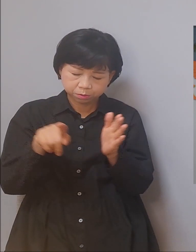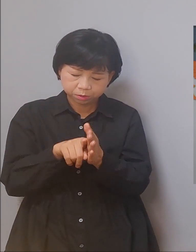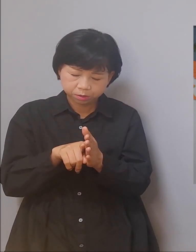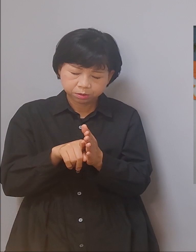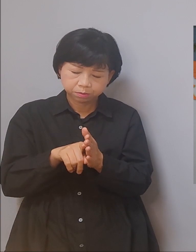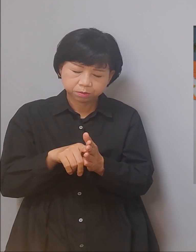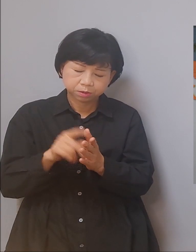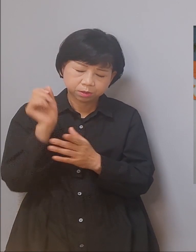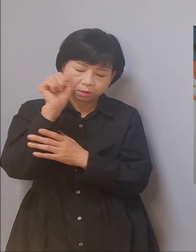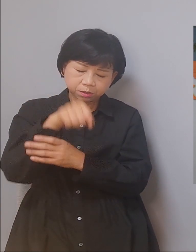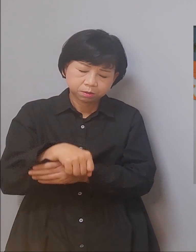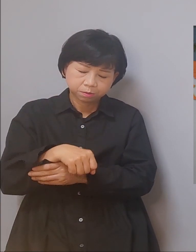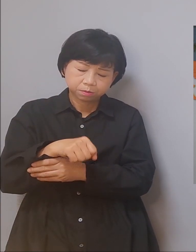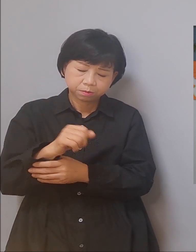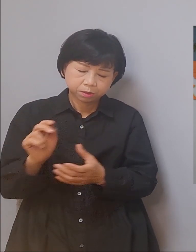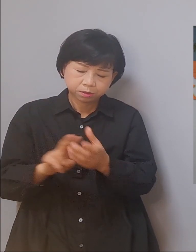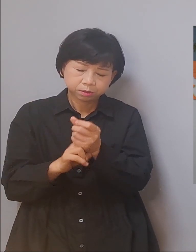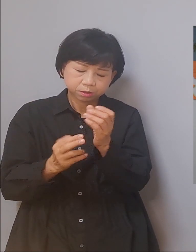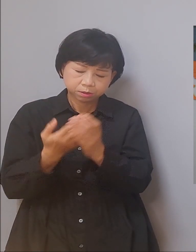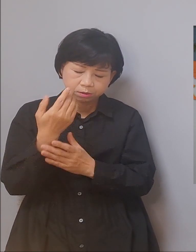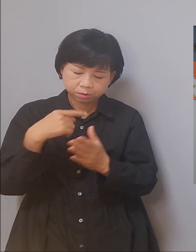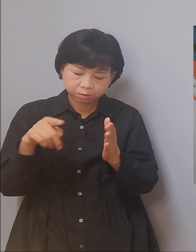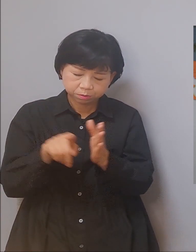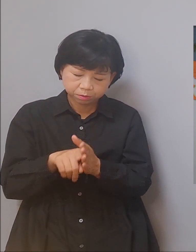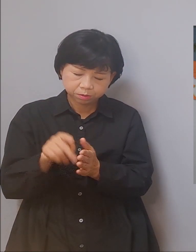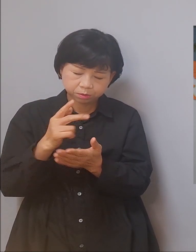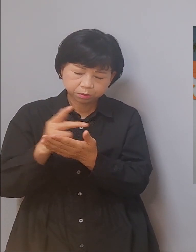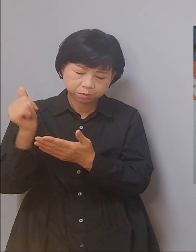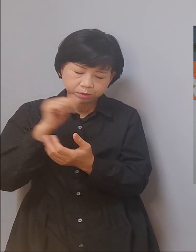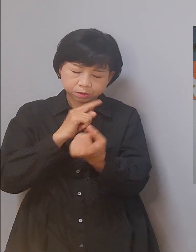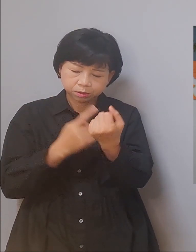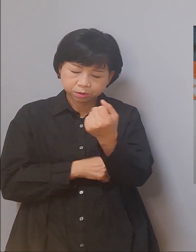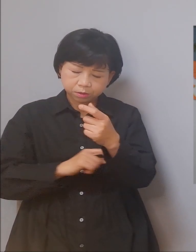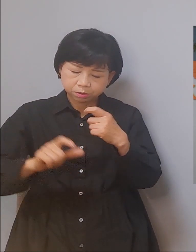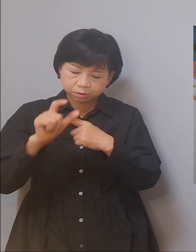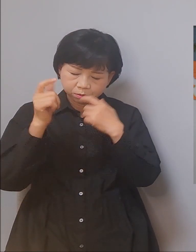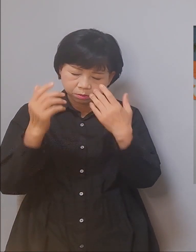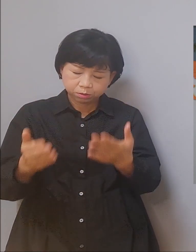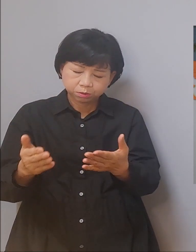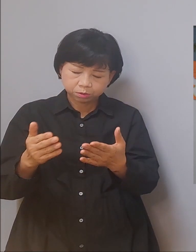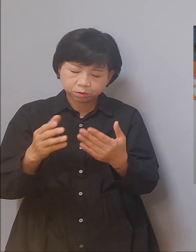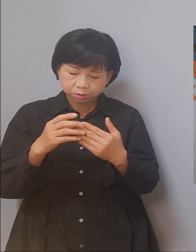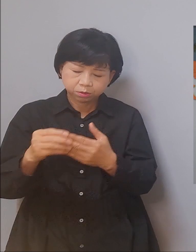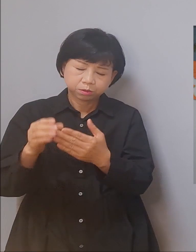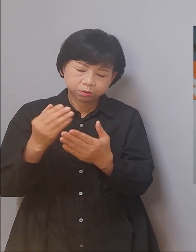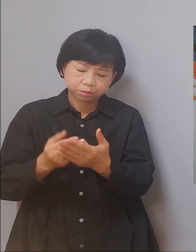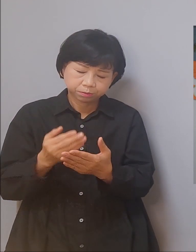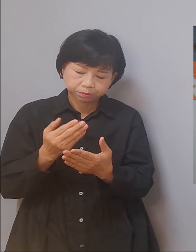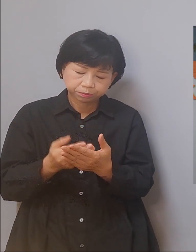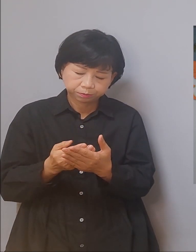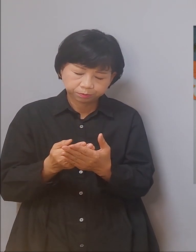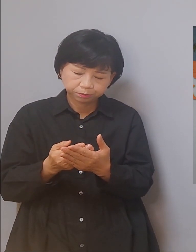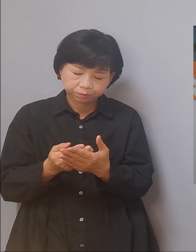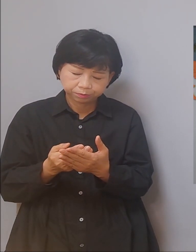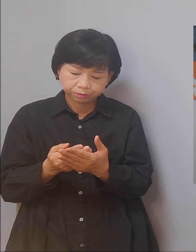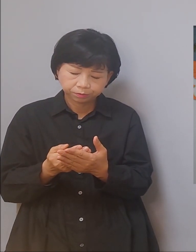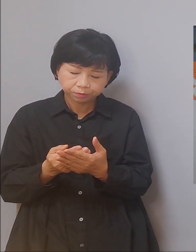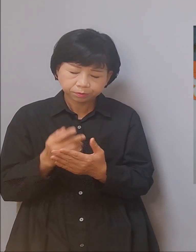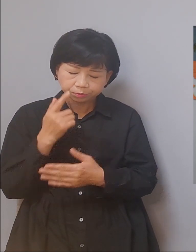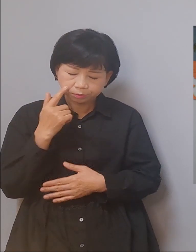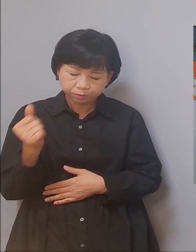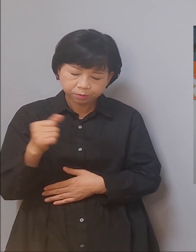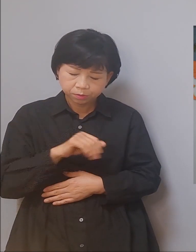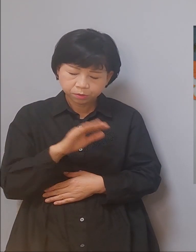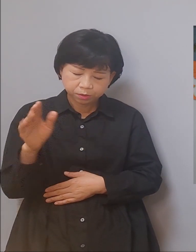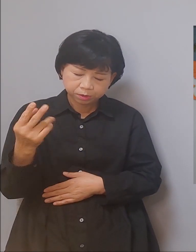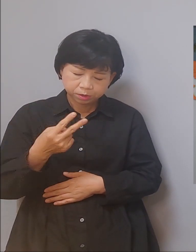아버지, 열매의 역사가 일어날 줄 믿습니다. 주님께서 능력을 더하시고 주님 인도하여 주시옵소서. 아버지,